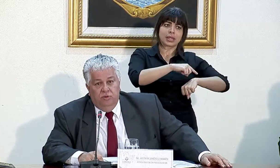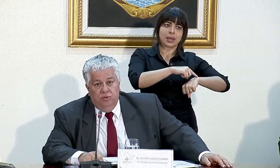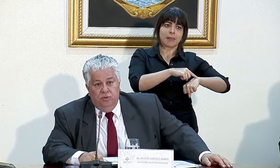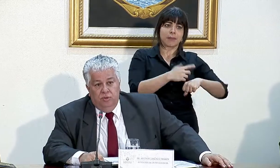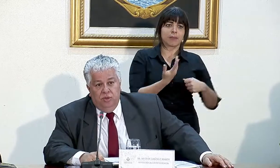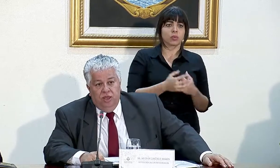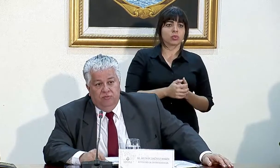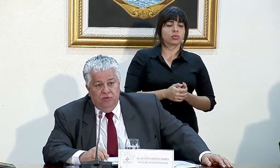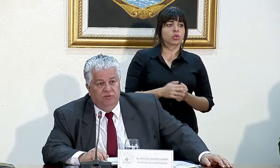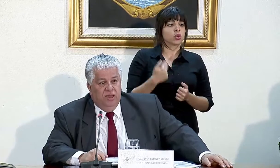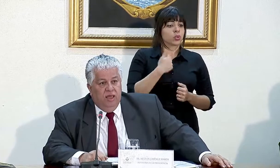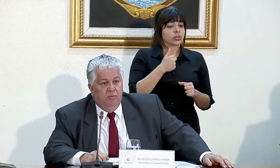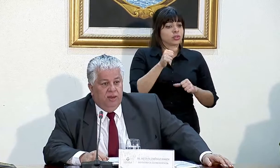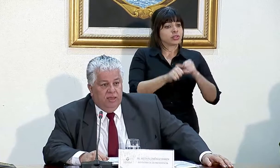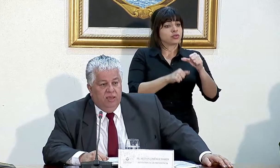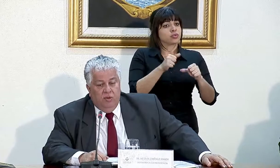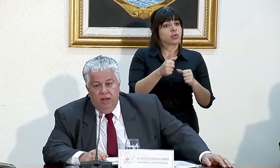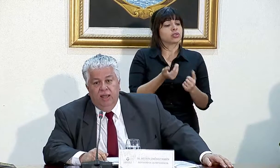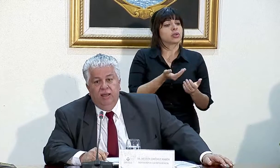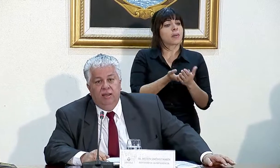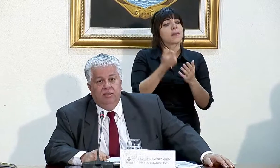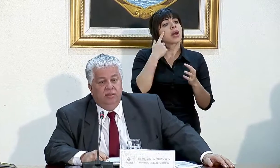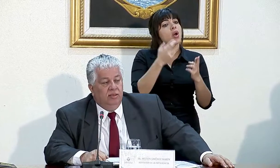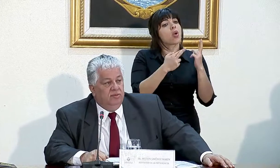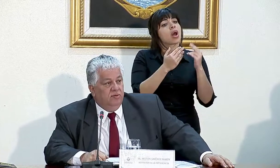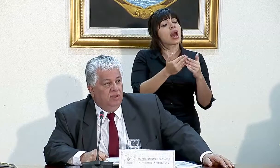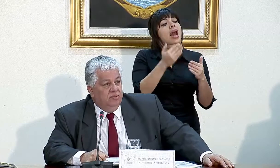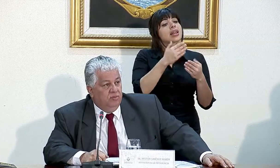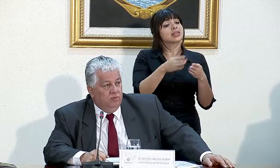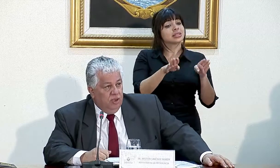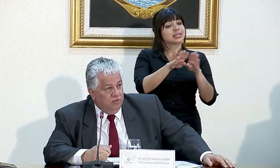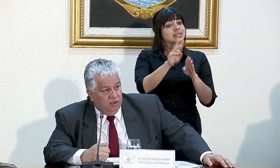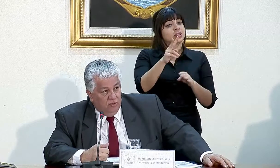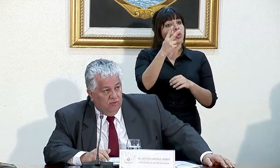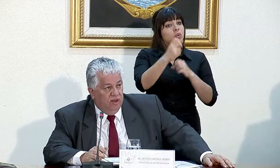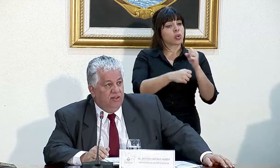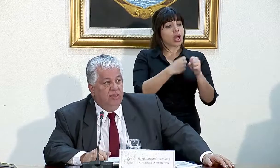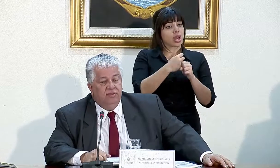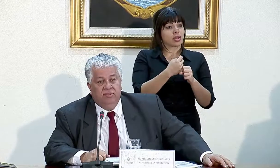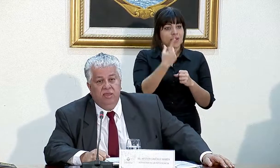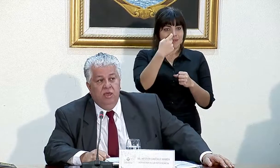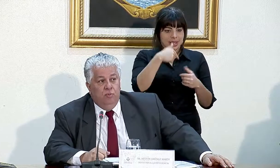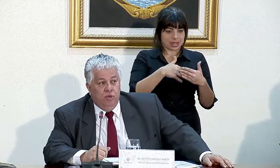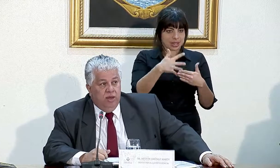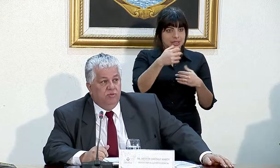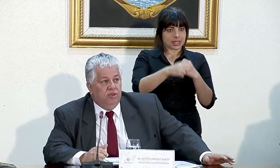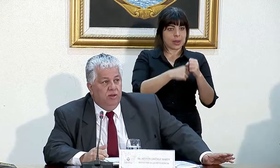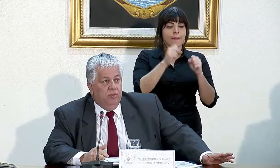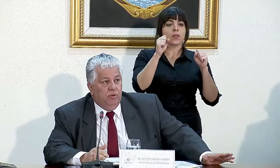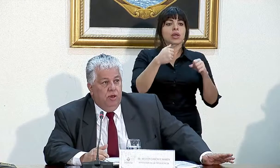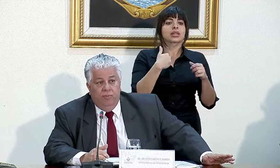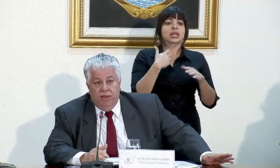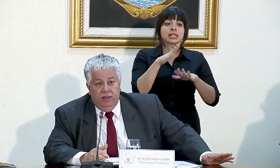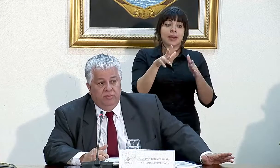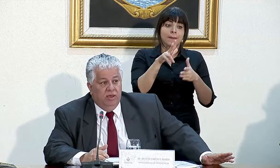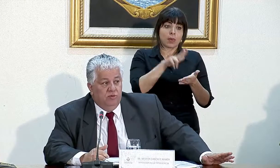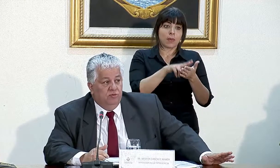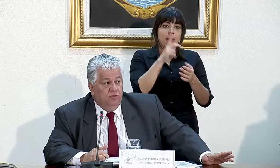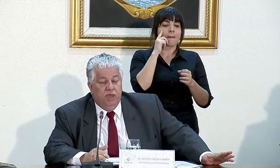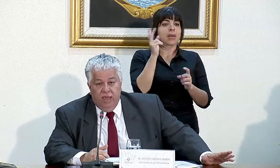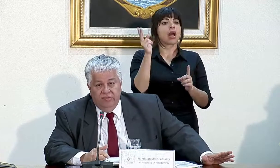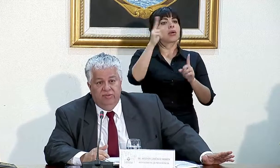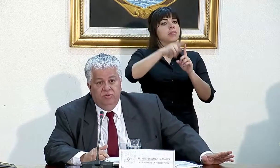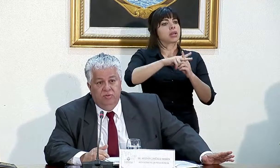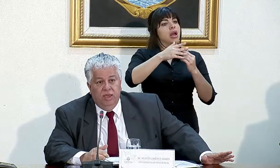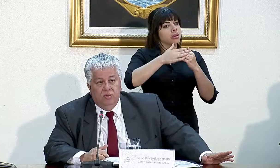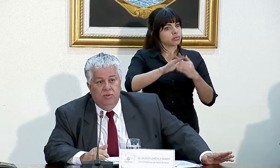nuestro esfuerzo está dado para que ojalá antes del cierre del segundo año, o sea, lo que falta de este, pudiéramos tenerlo aprobado para que entre en